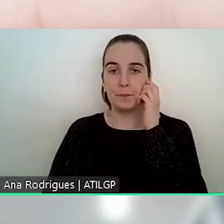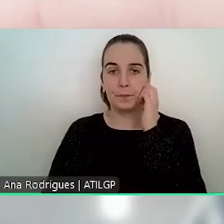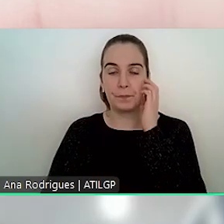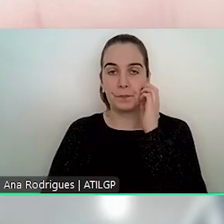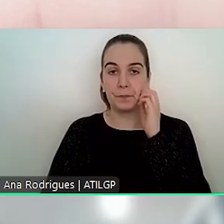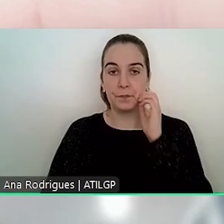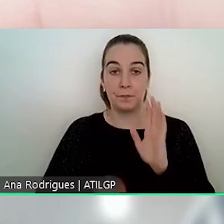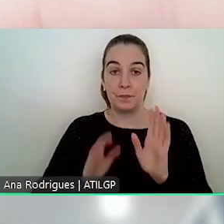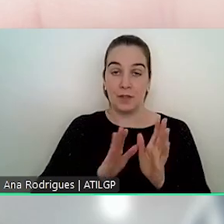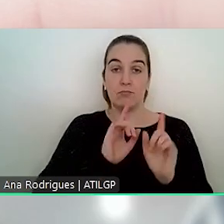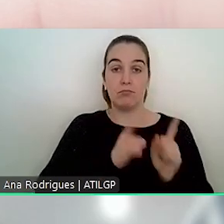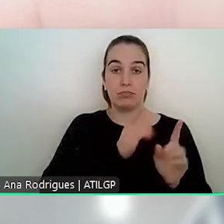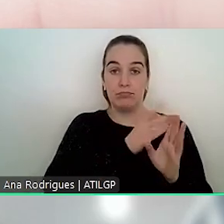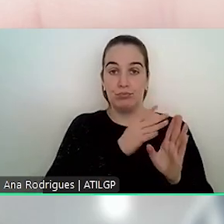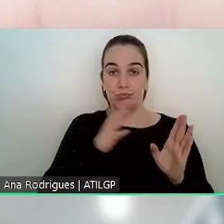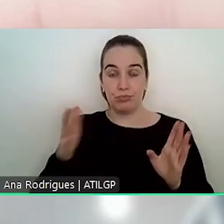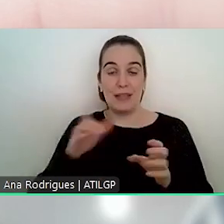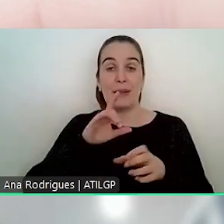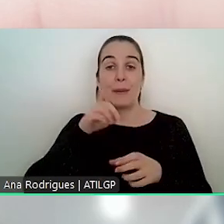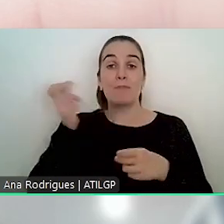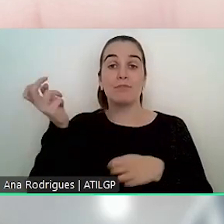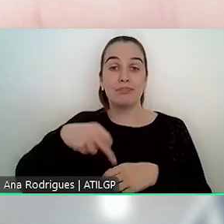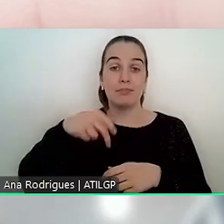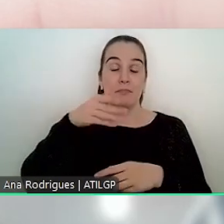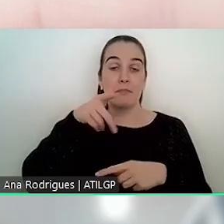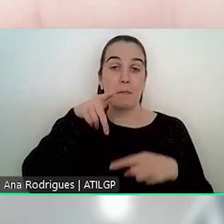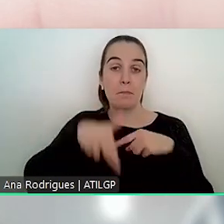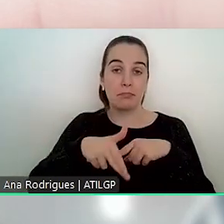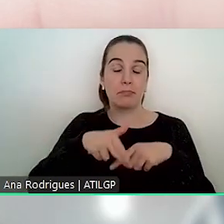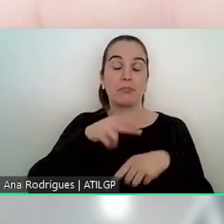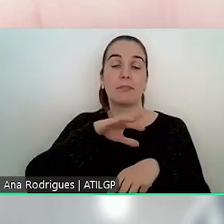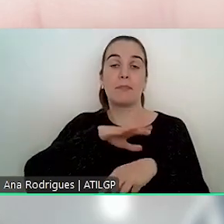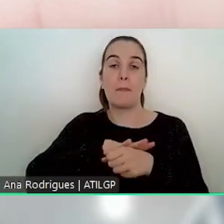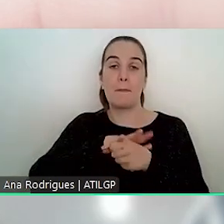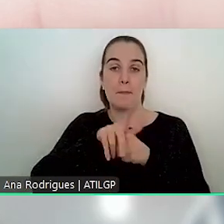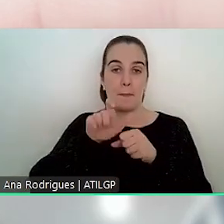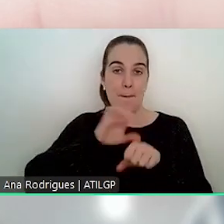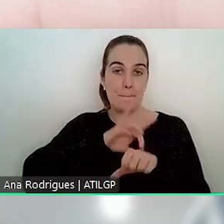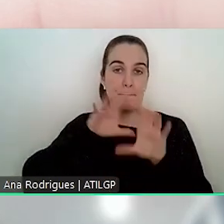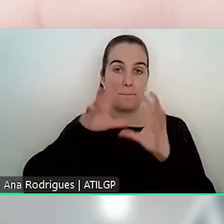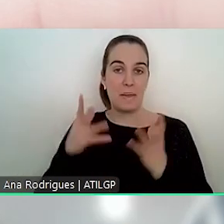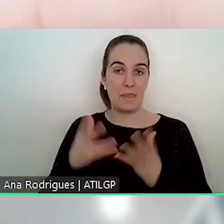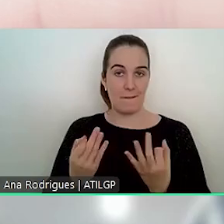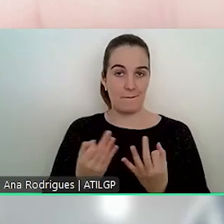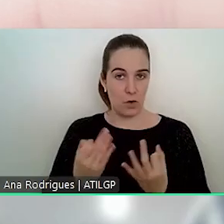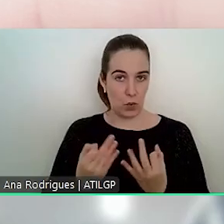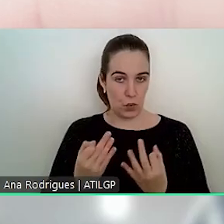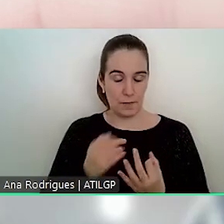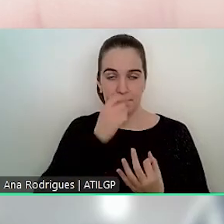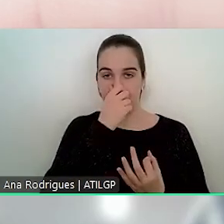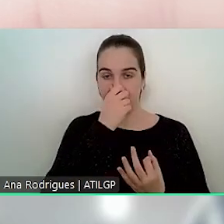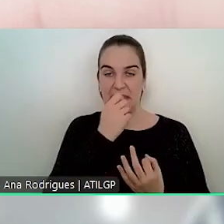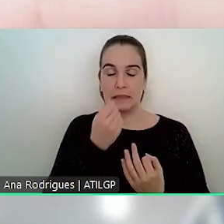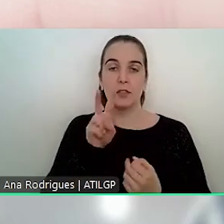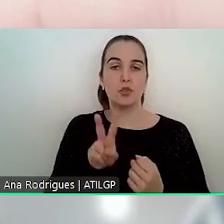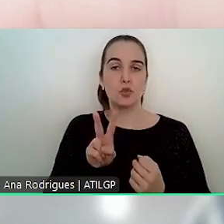uma pandemia e isso acabou por afetar bastante aqui a implementação, sobretudo do segundo